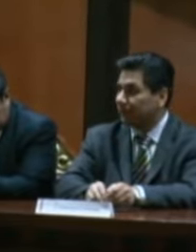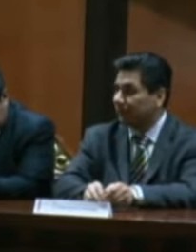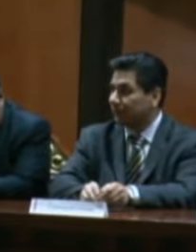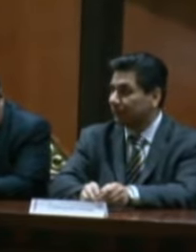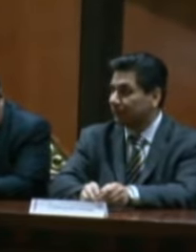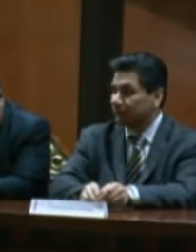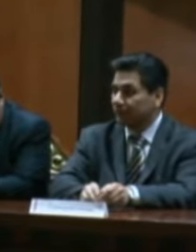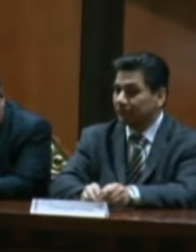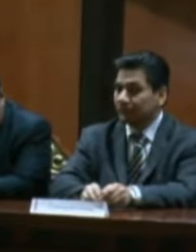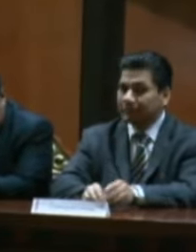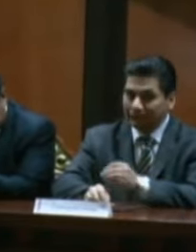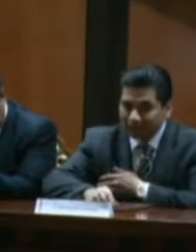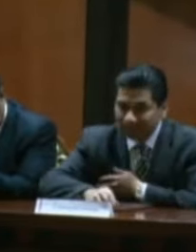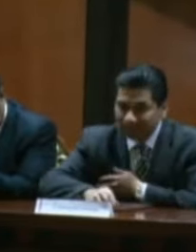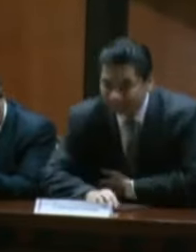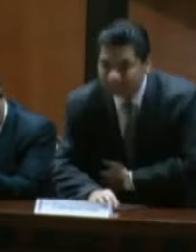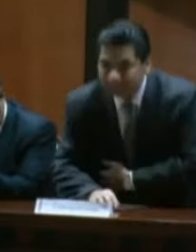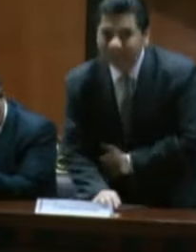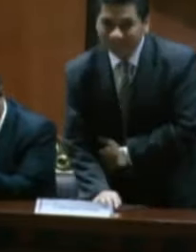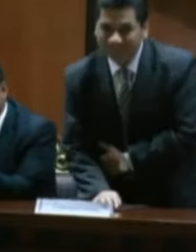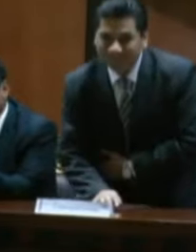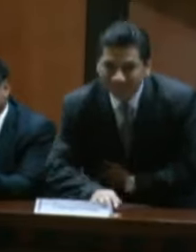comercialización y de